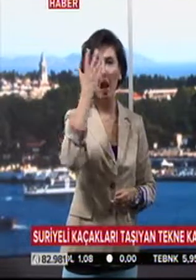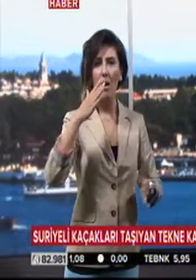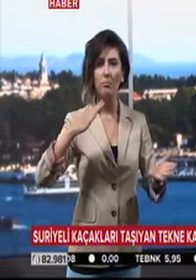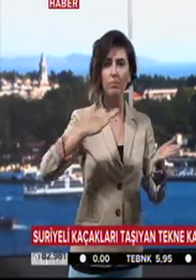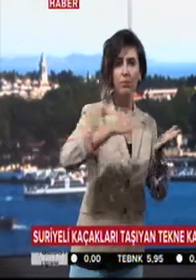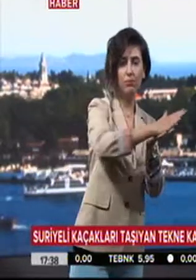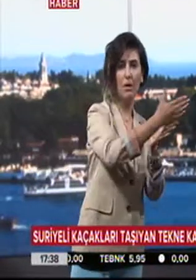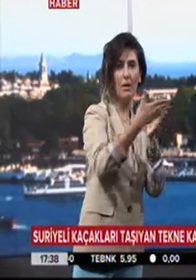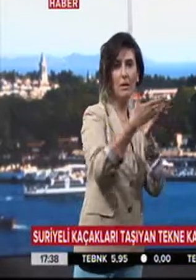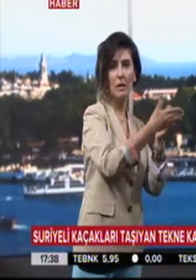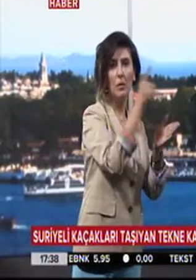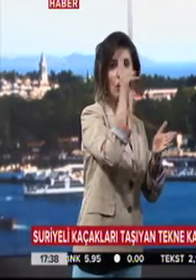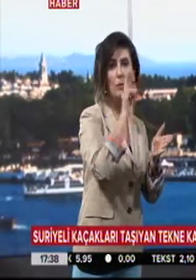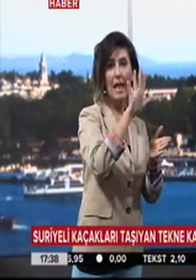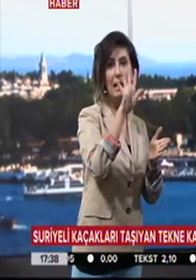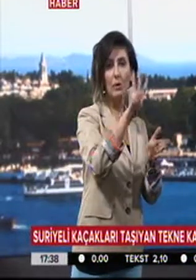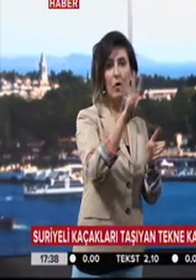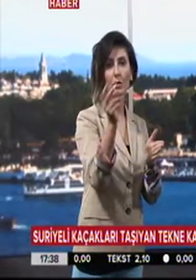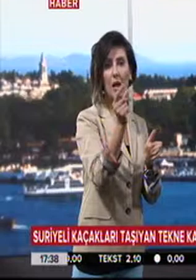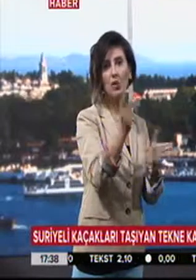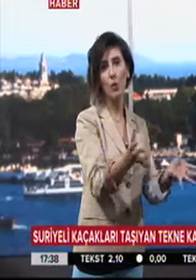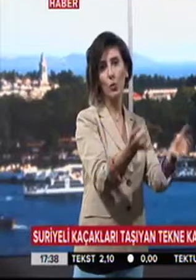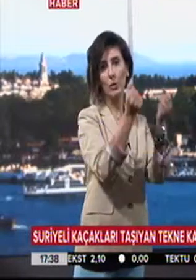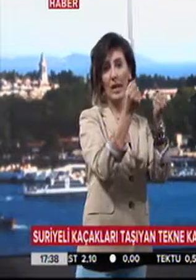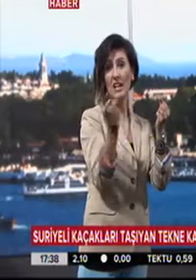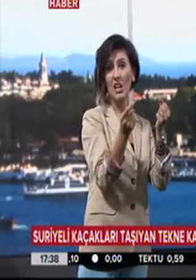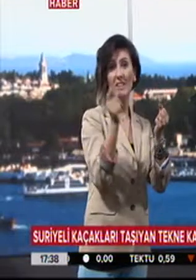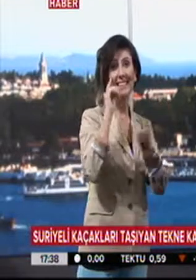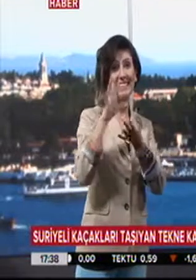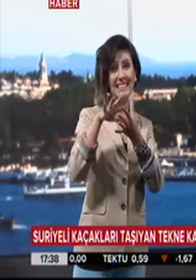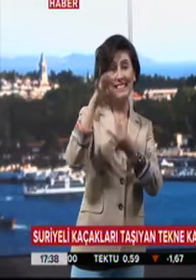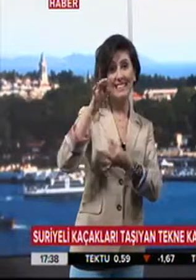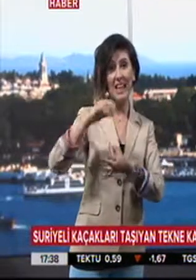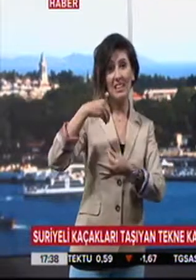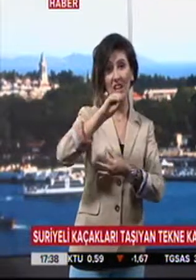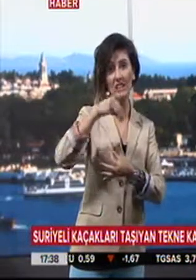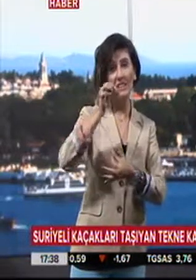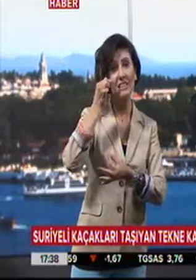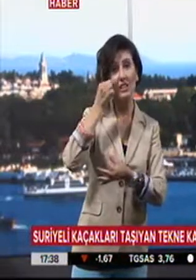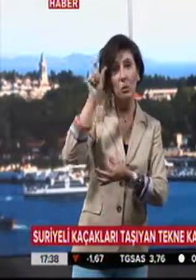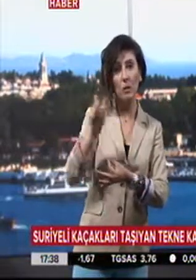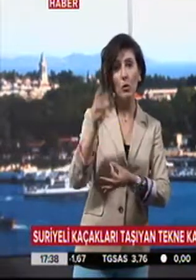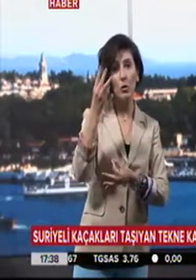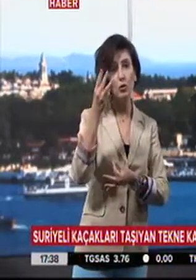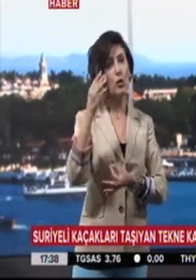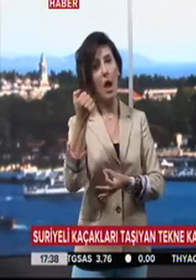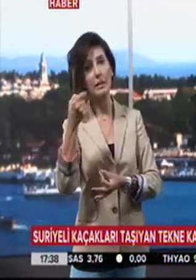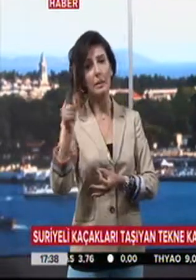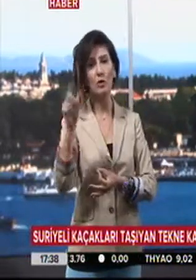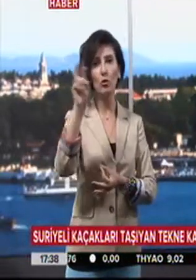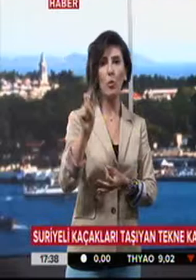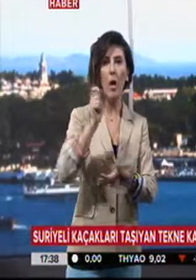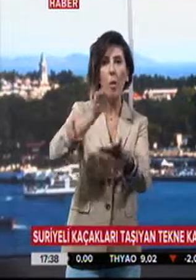bulunan 154 kaçak kurtarıldı. Kaçakların insan tacirlerine kişi başı 3 ila 6 bin dolar